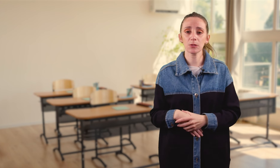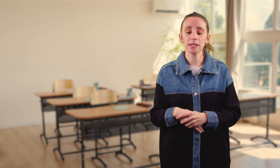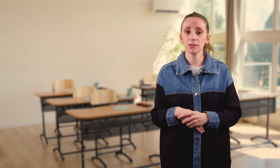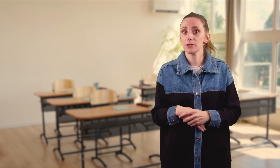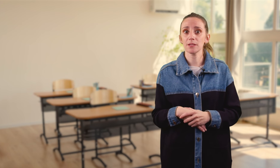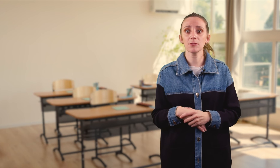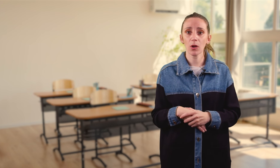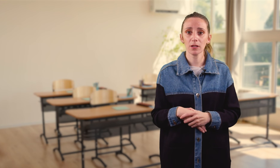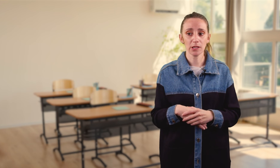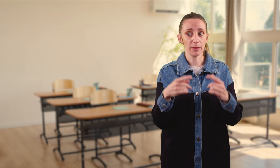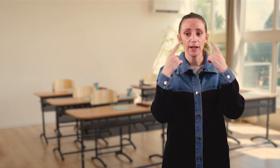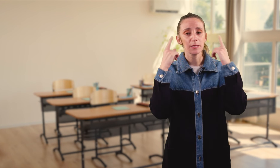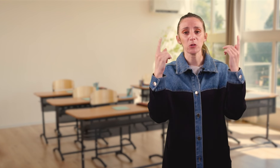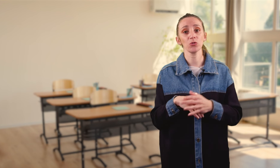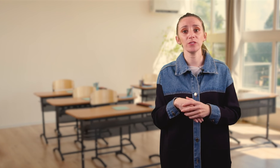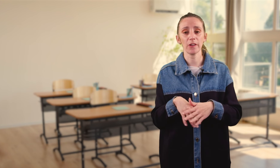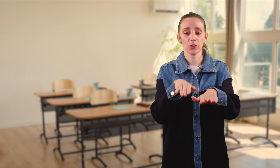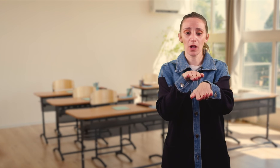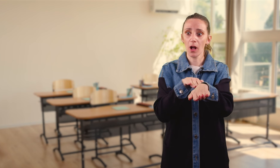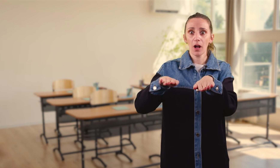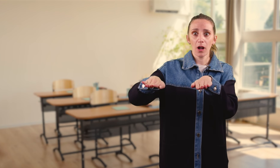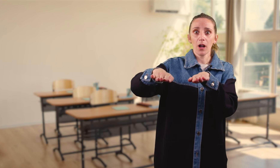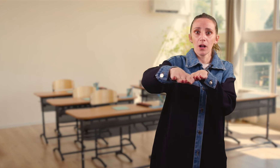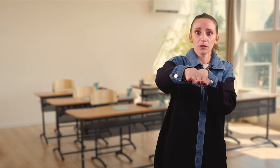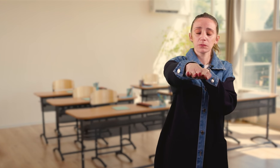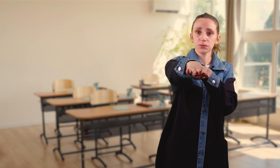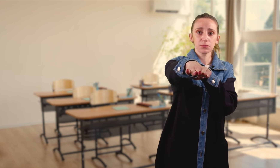quoi cette histoire? Eh bien, l'expression du visage.